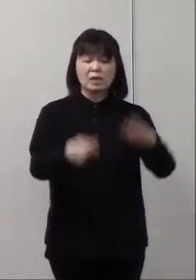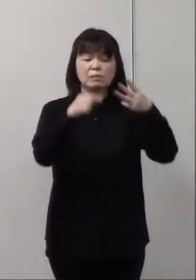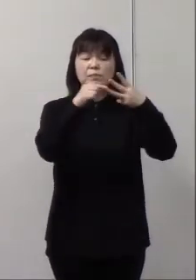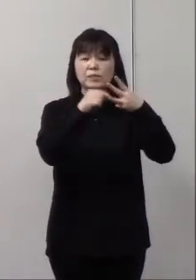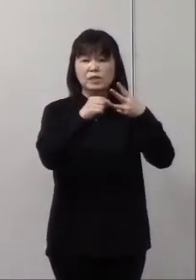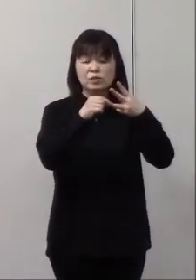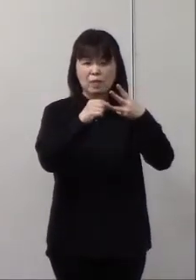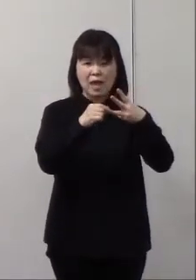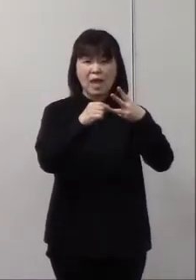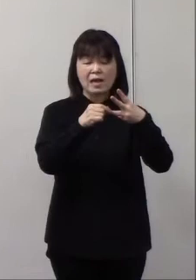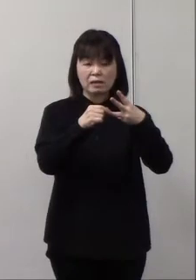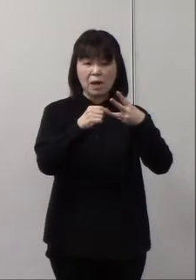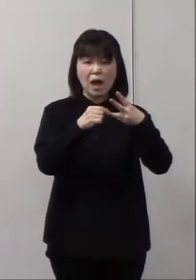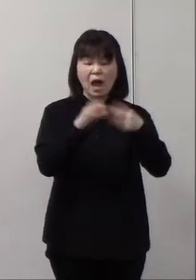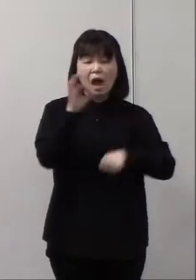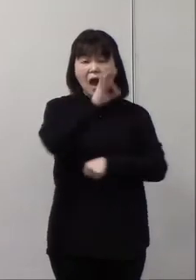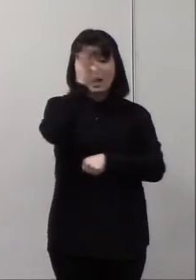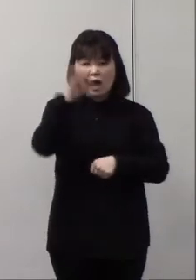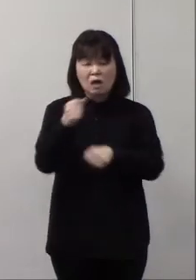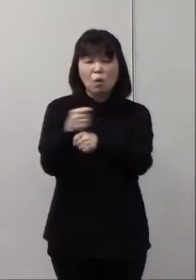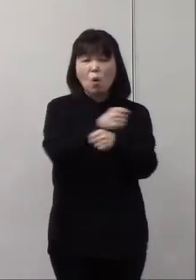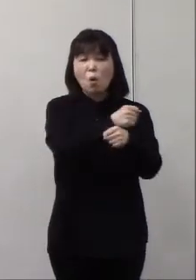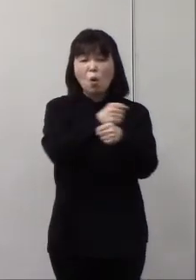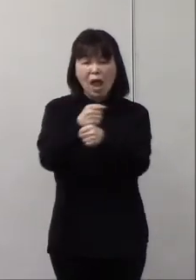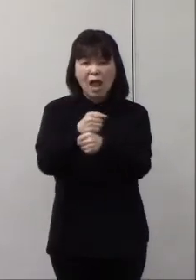券、これは